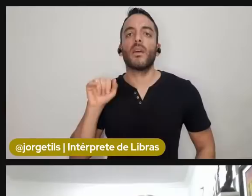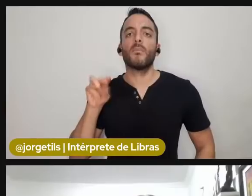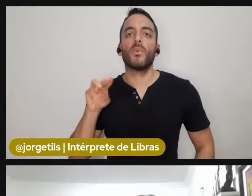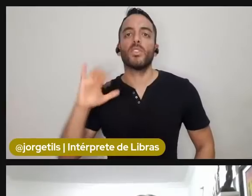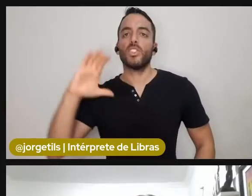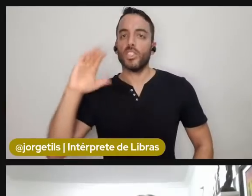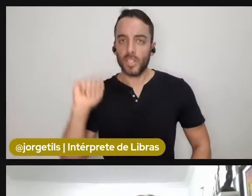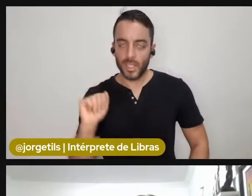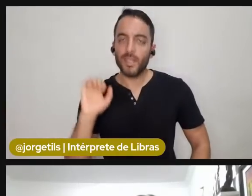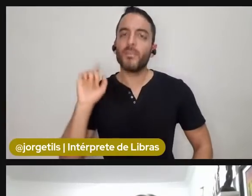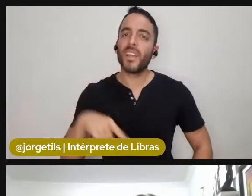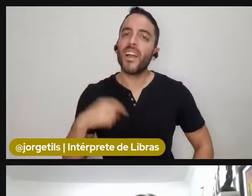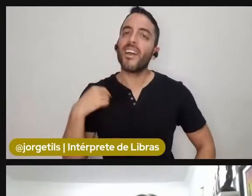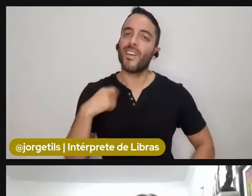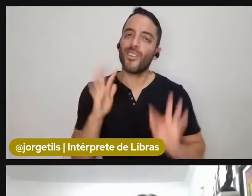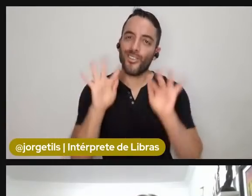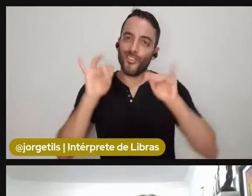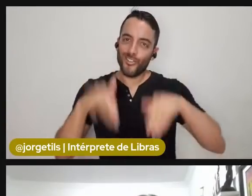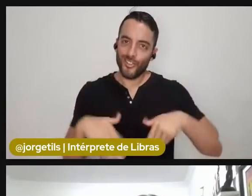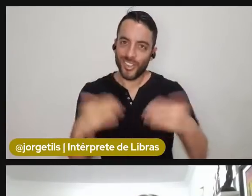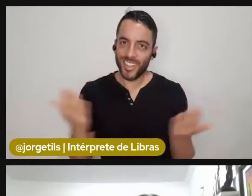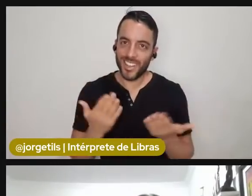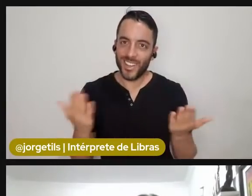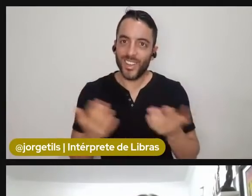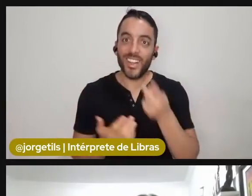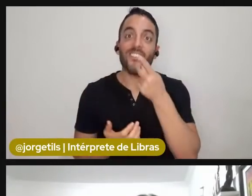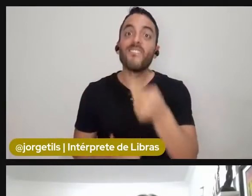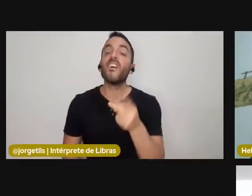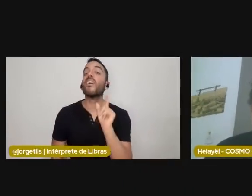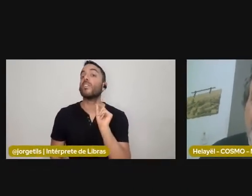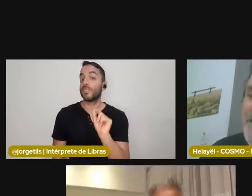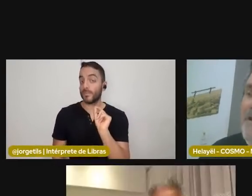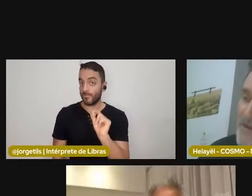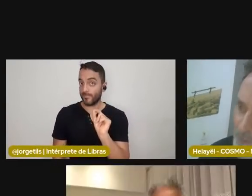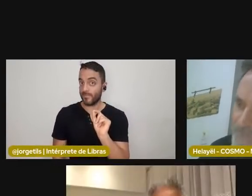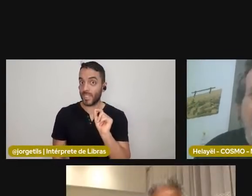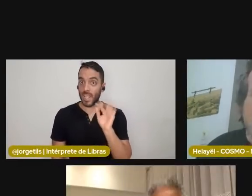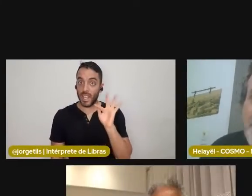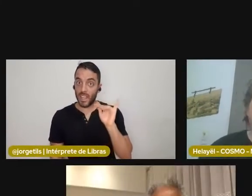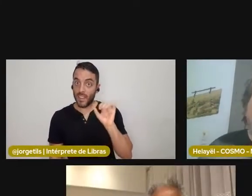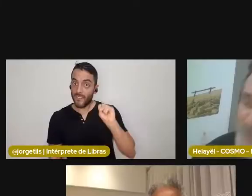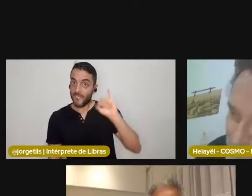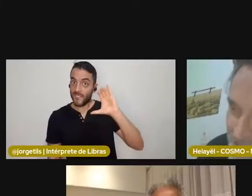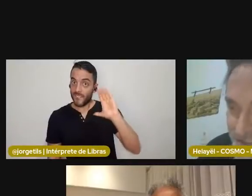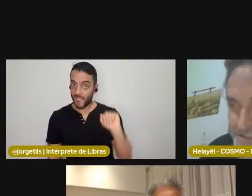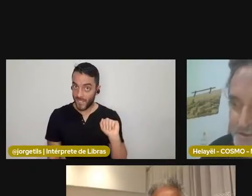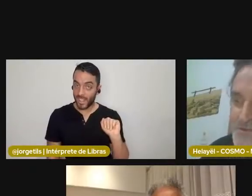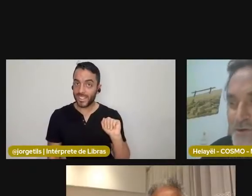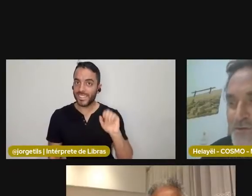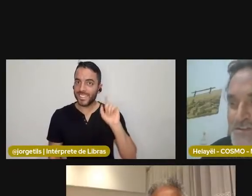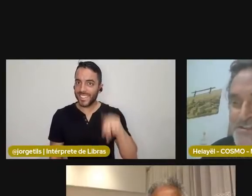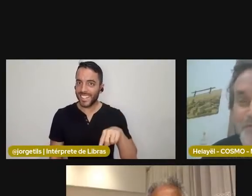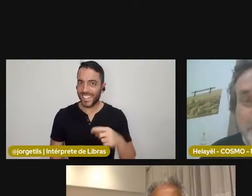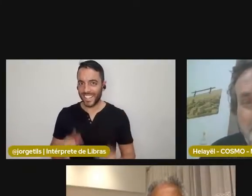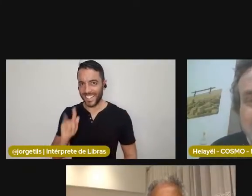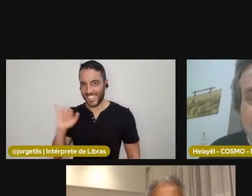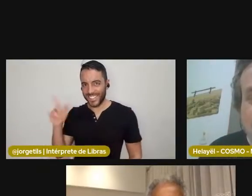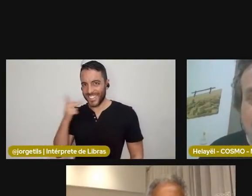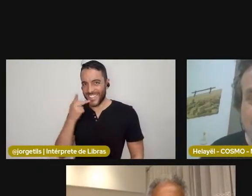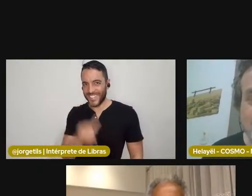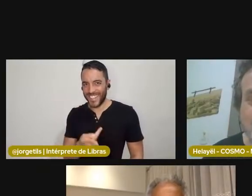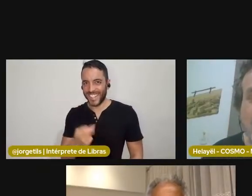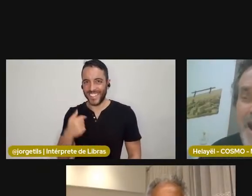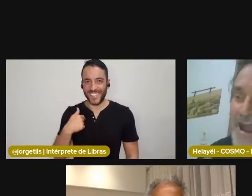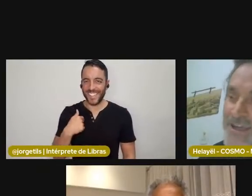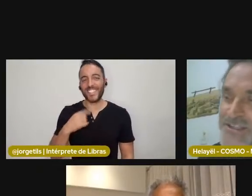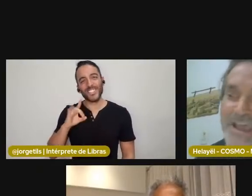Então, eu termino por aqui dizendo que física, como Gilberto Gil já disse, não sou eu que vou dizer, vou repetir a